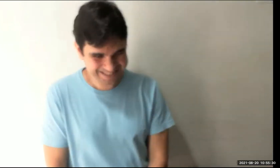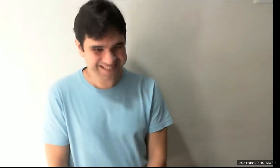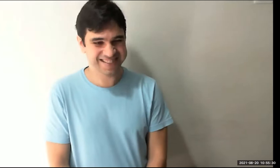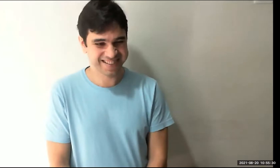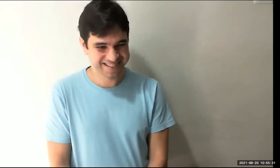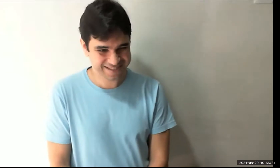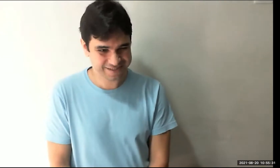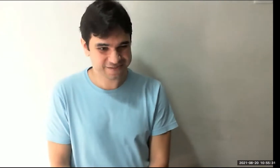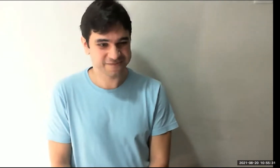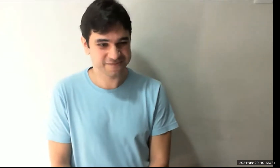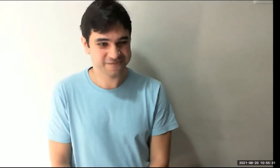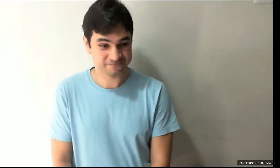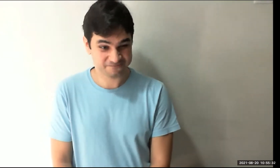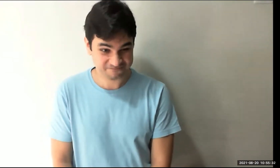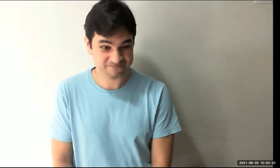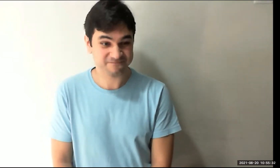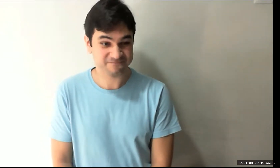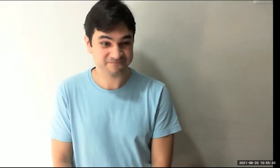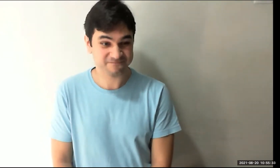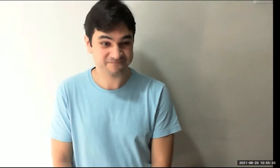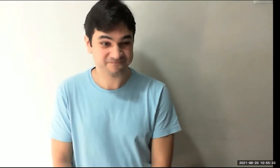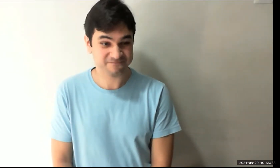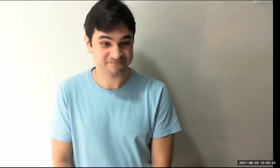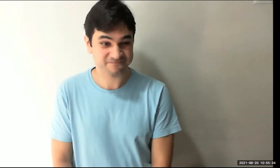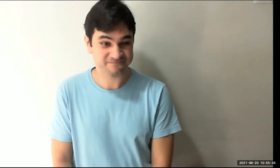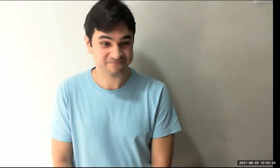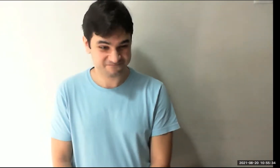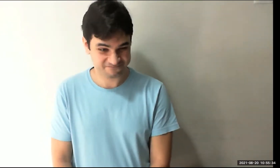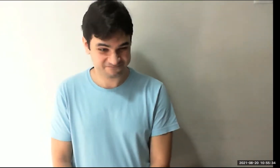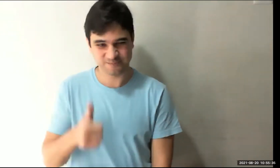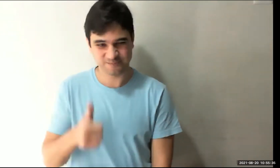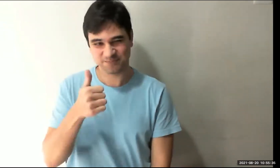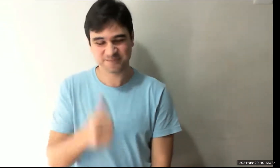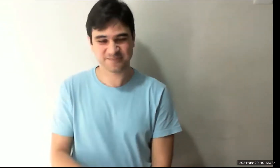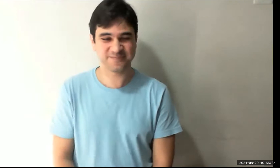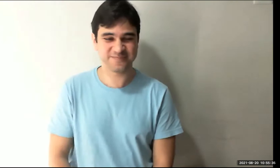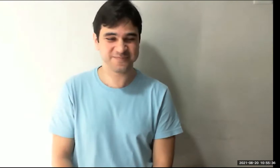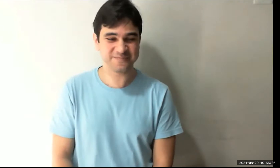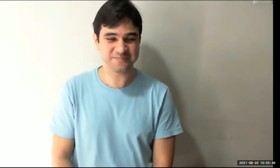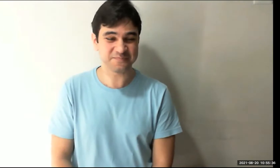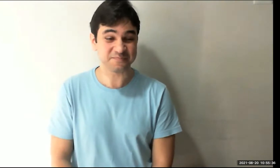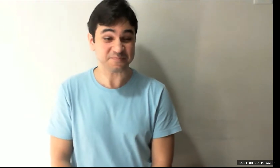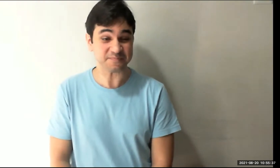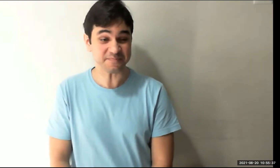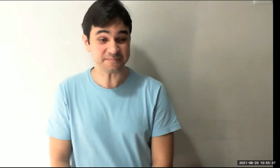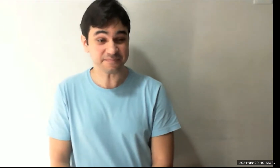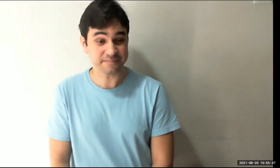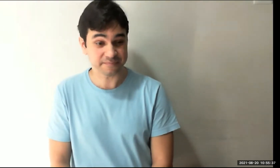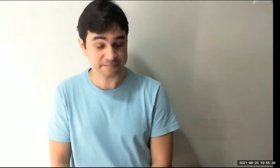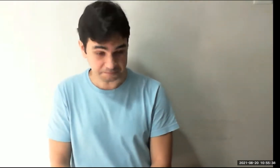lembrando, né? Isso é legal. Então, agora nós vamos abrir o debate. Então,